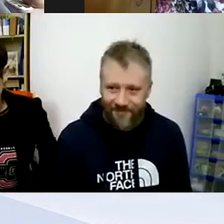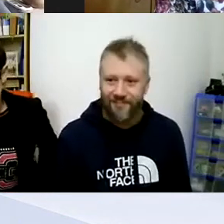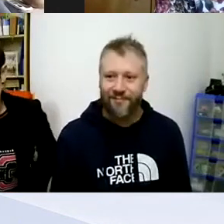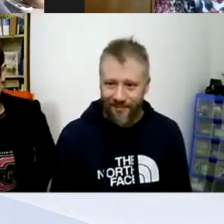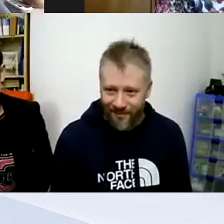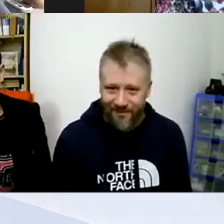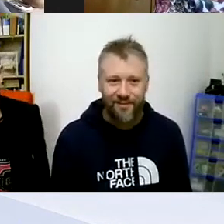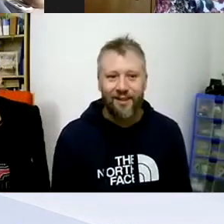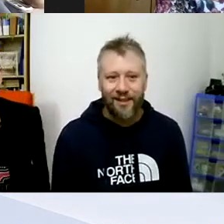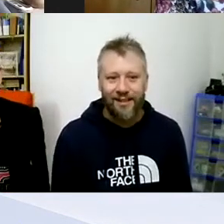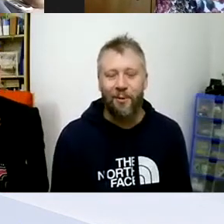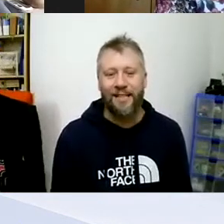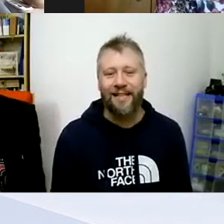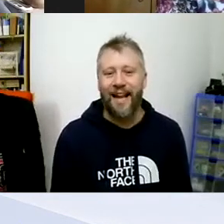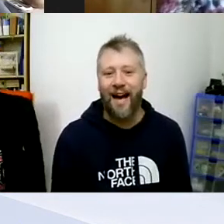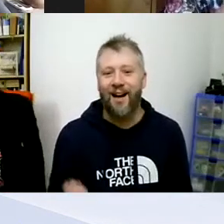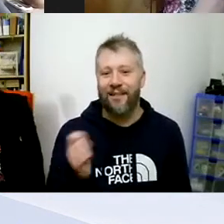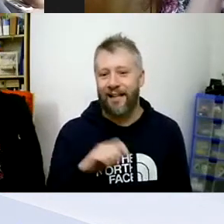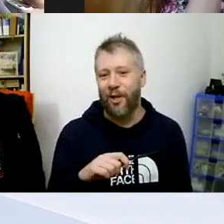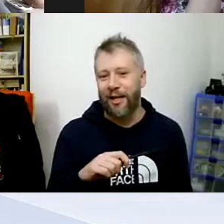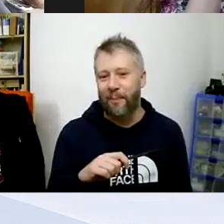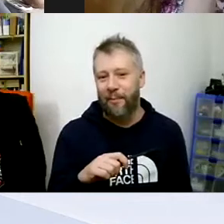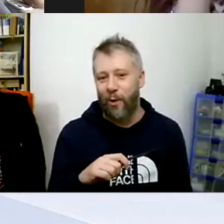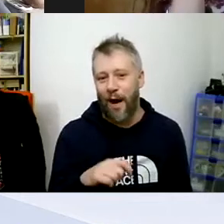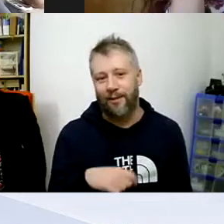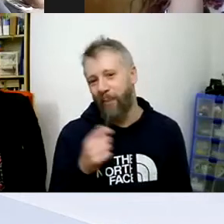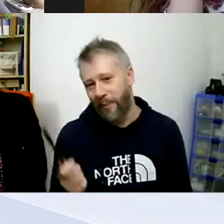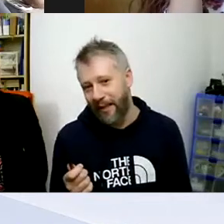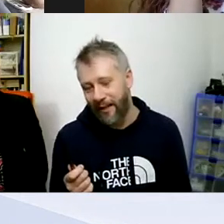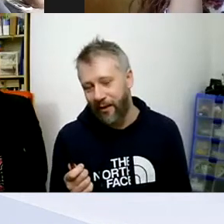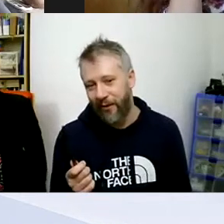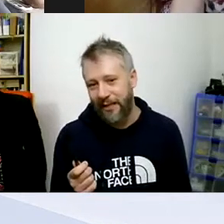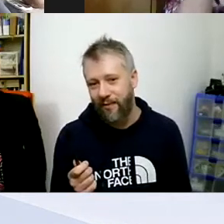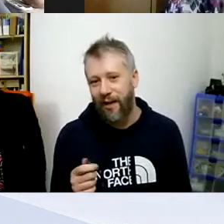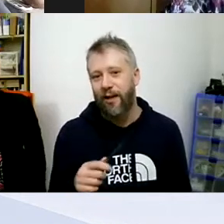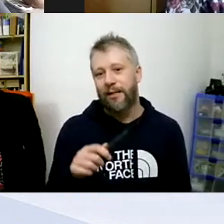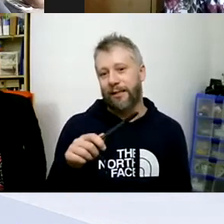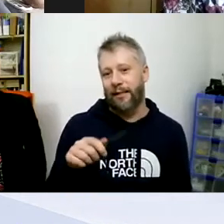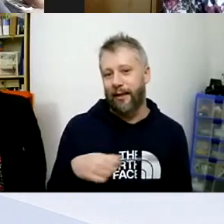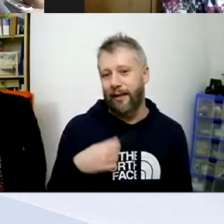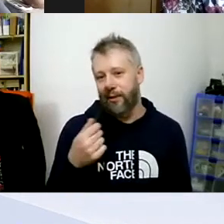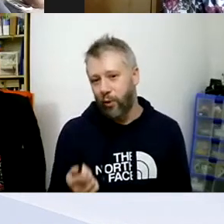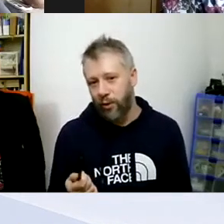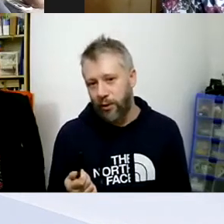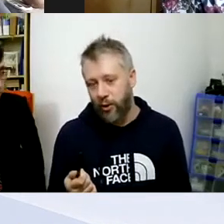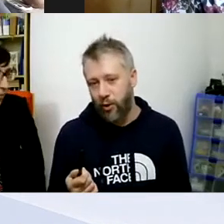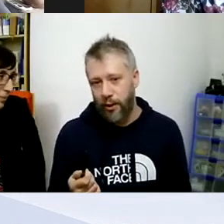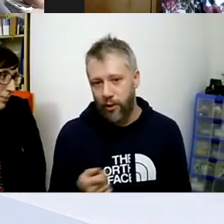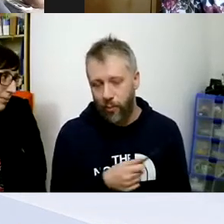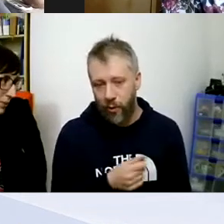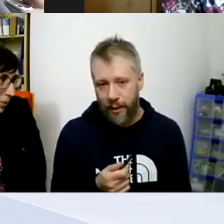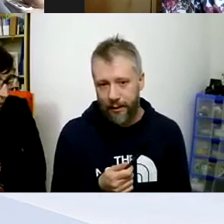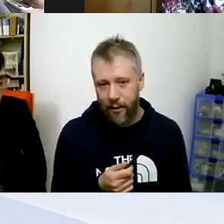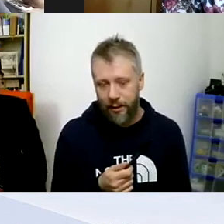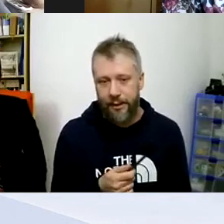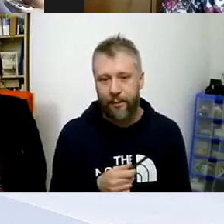Ma dai! Siamo stati là 3 giorni prima, 4 per preparare il festival. Siamo stati lì 2 o 3 giorni